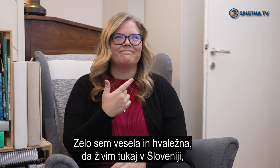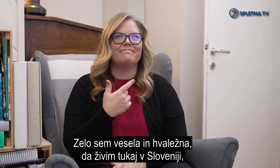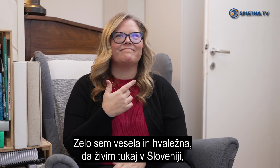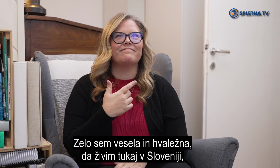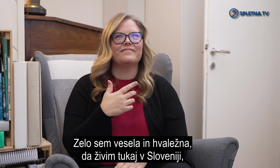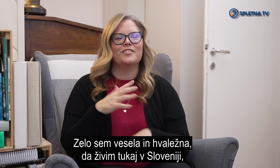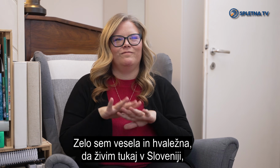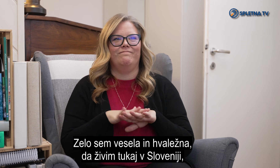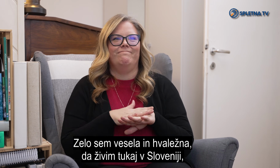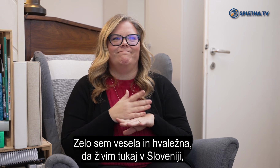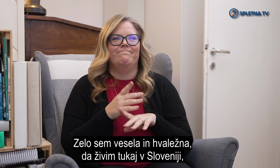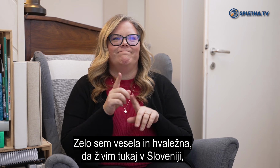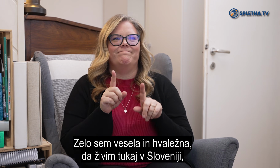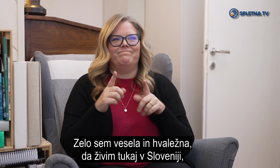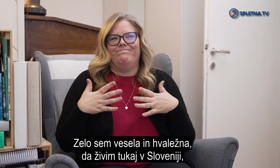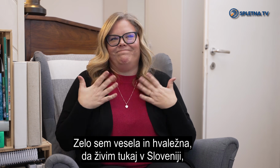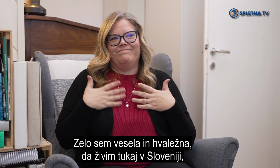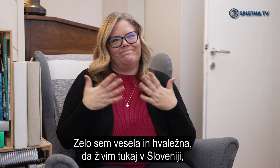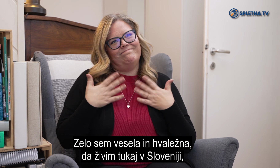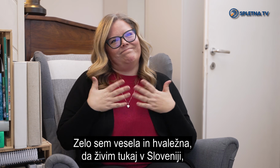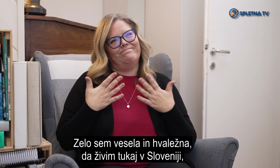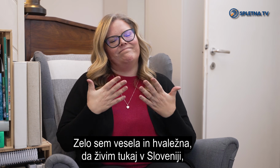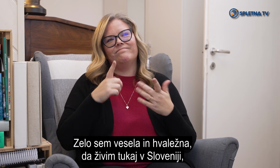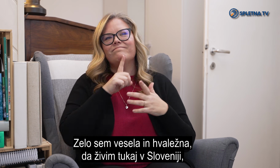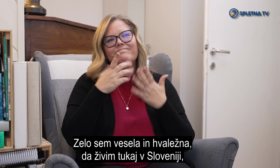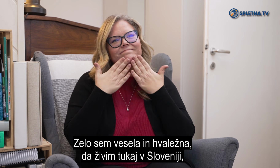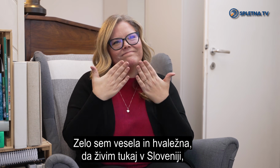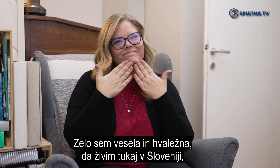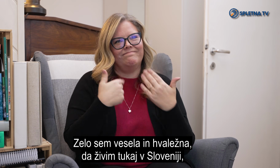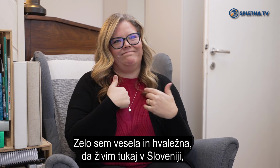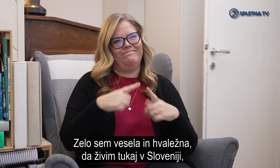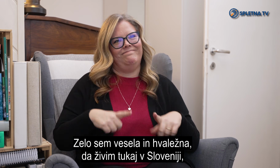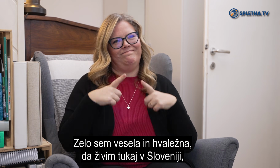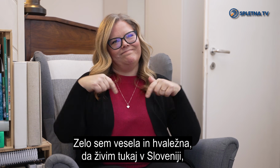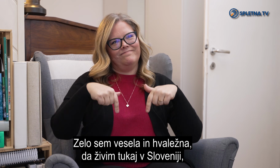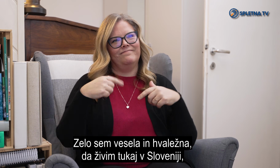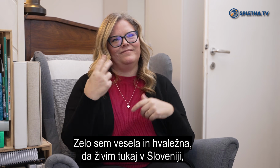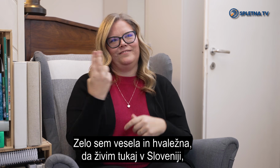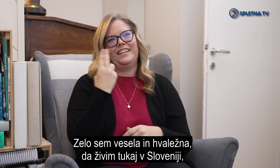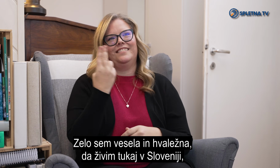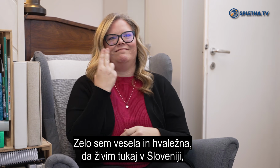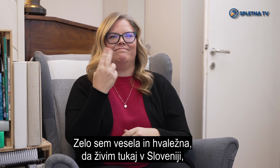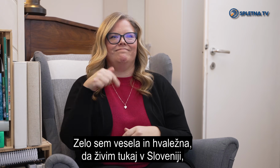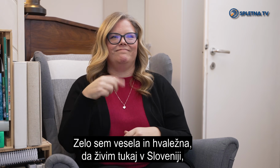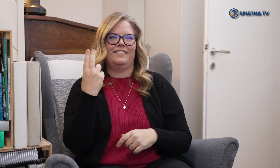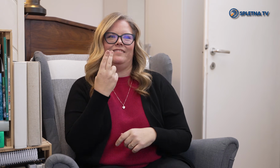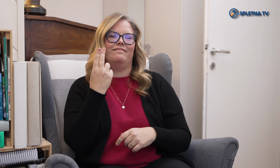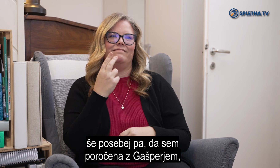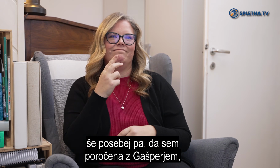Zelo sem vesela in hvaležna, da živim tukaj, v Sloveniji. Še posebej pa, da sem poročena z Gašperjem, mojim najboljšim prijateljem, ki